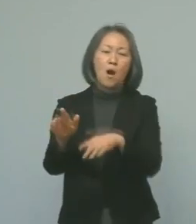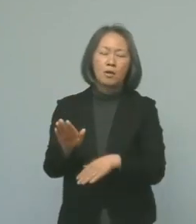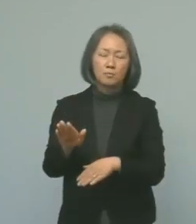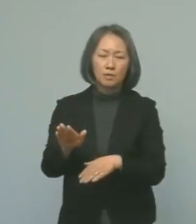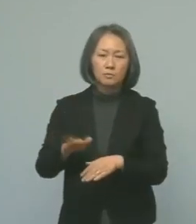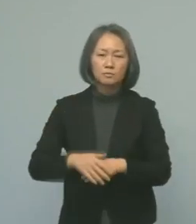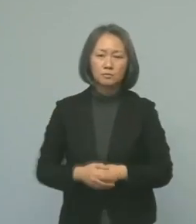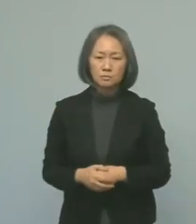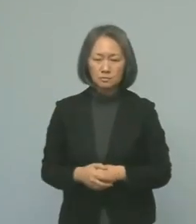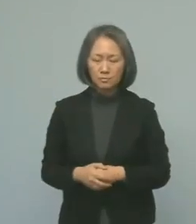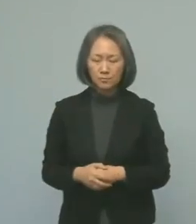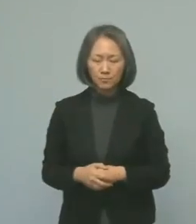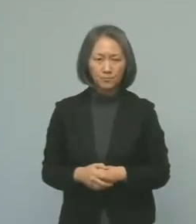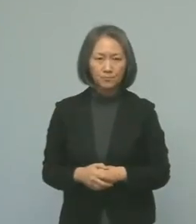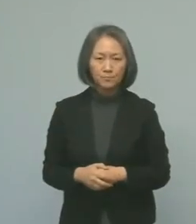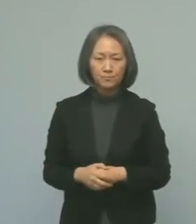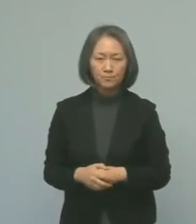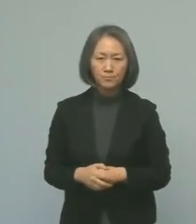ものと思います。